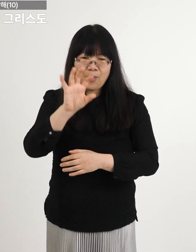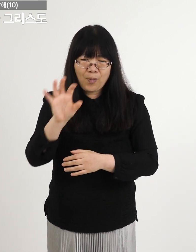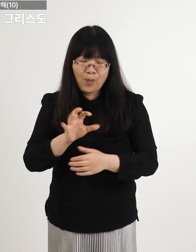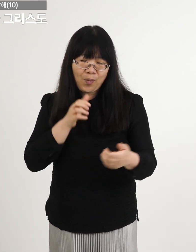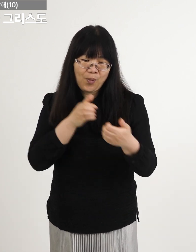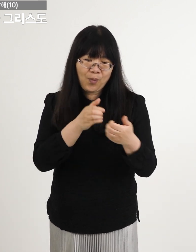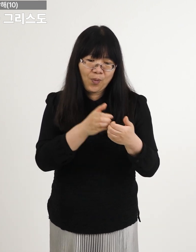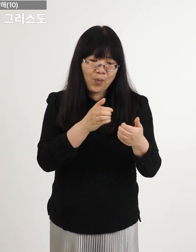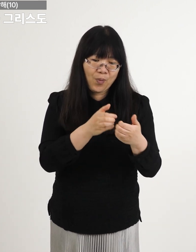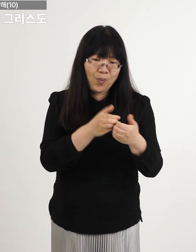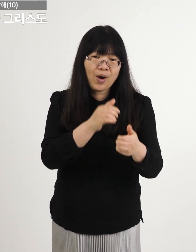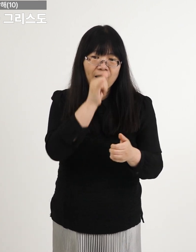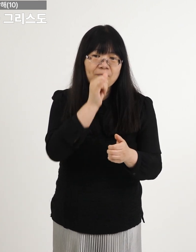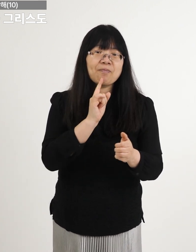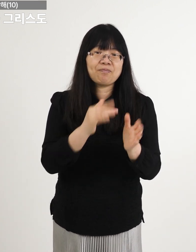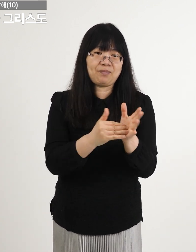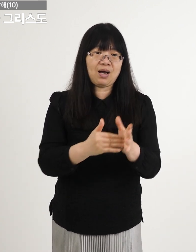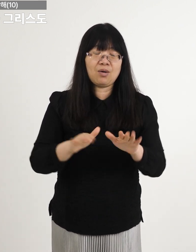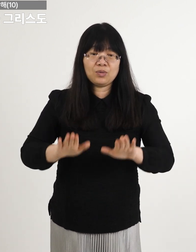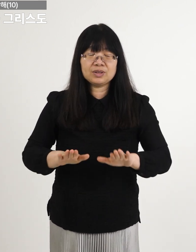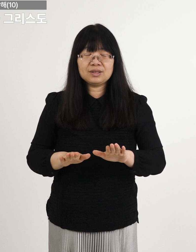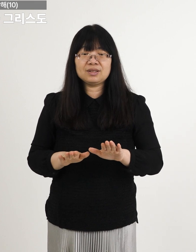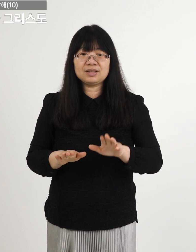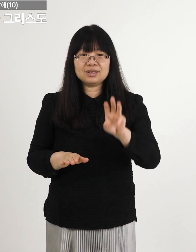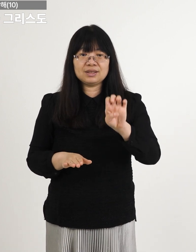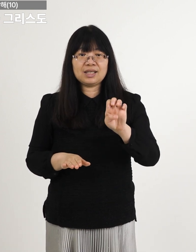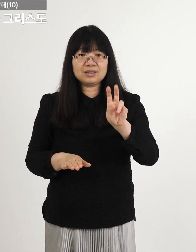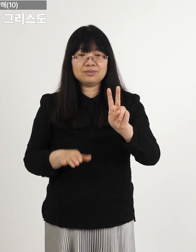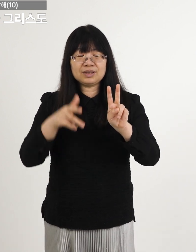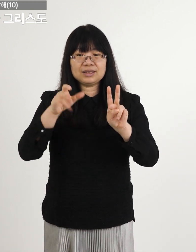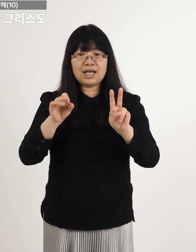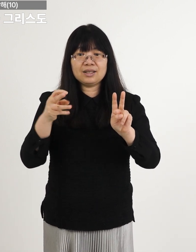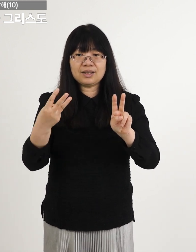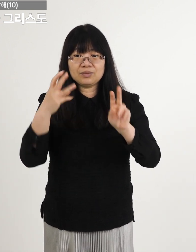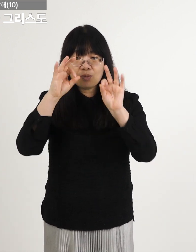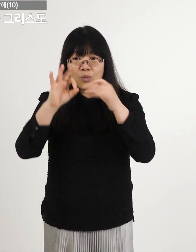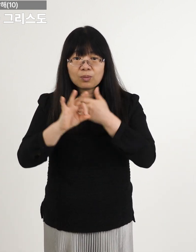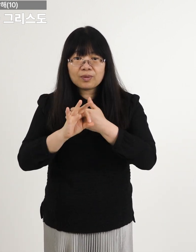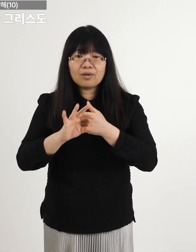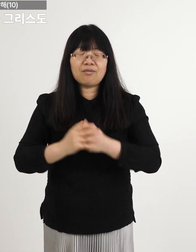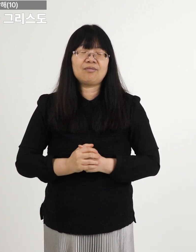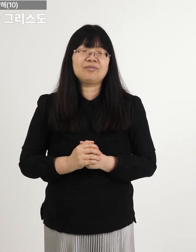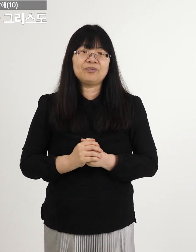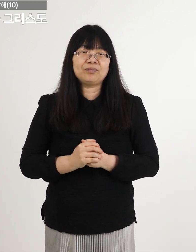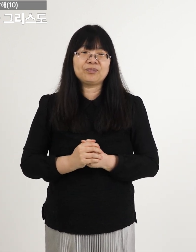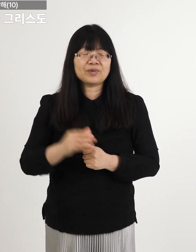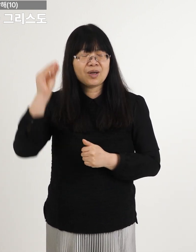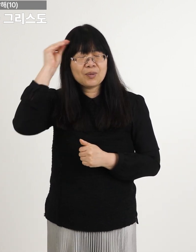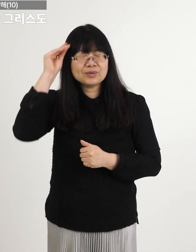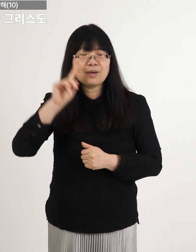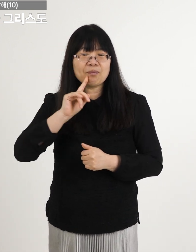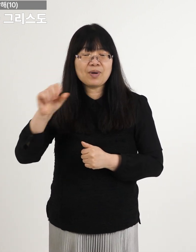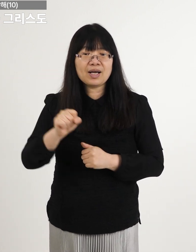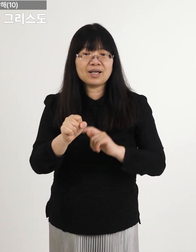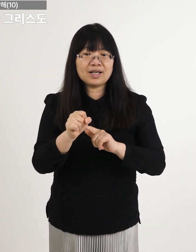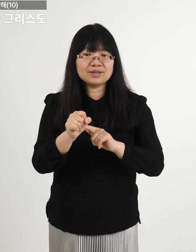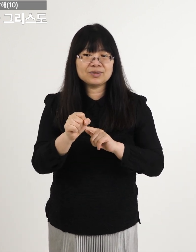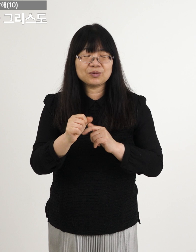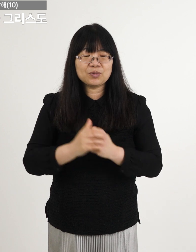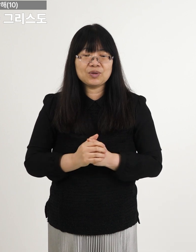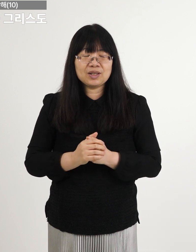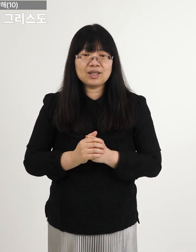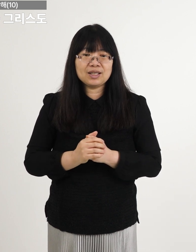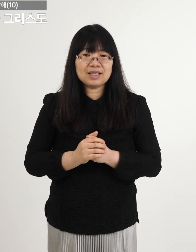말이에요. 그래서 오늘 42장 3절을 보시면 무지한 말로